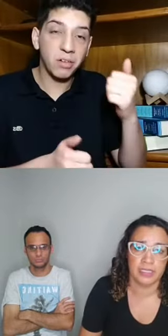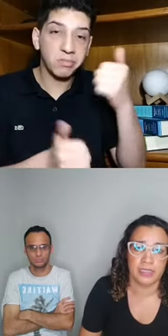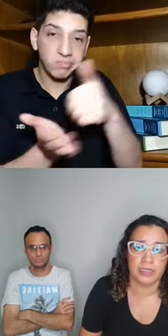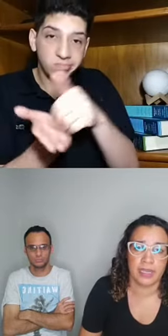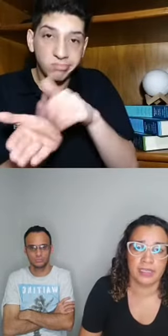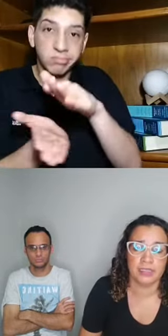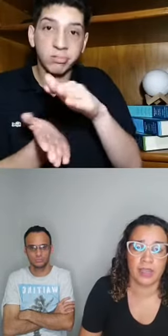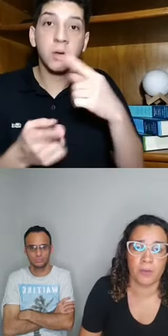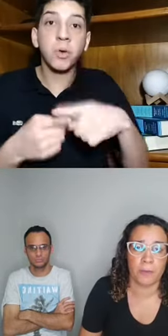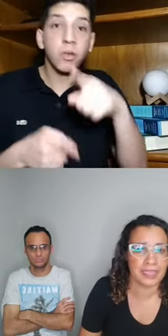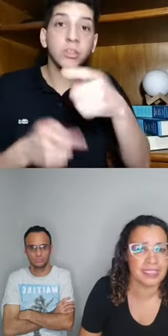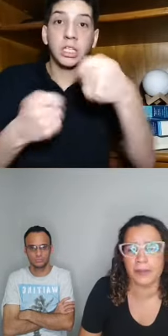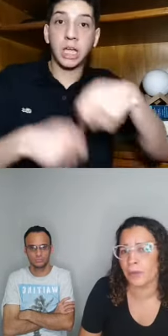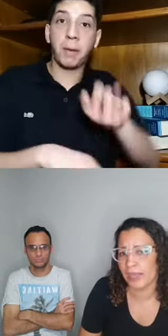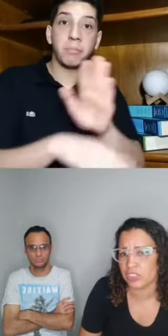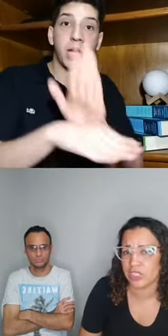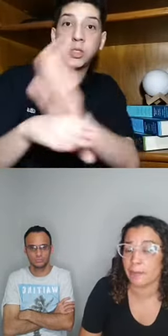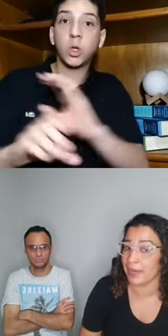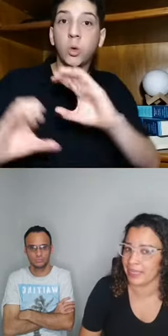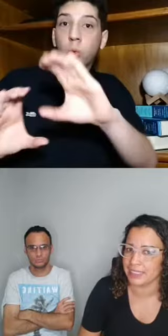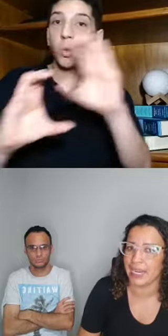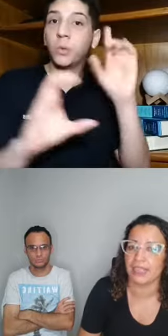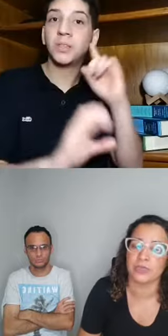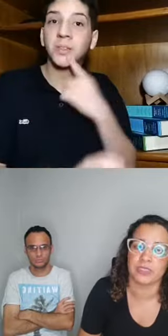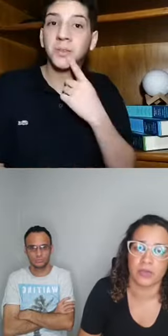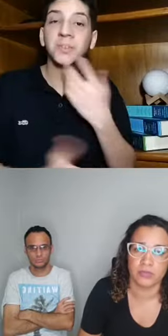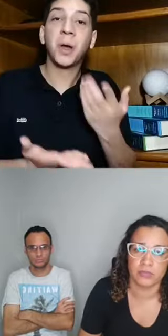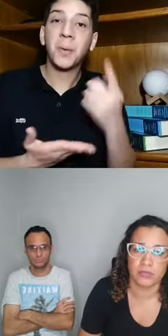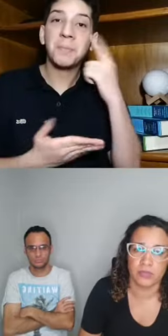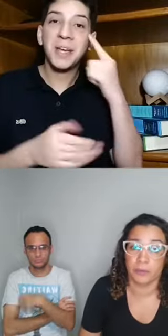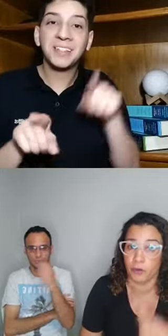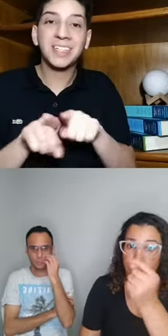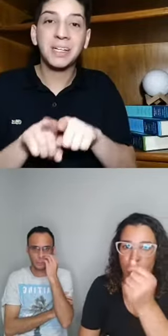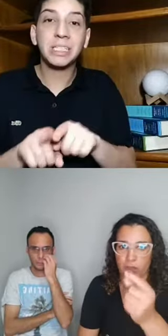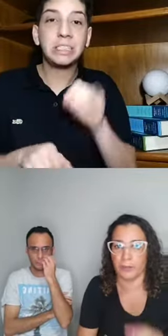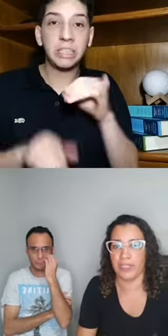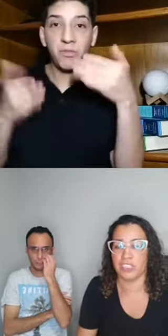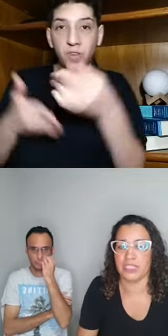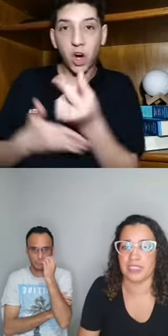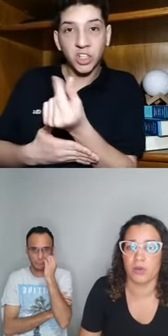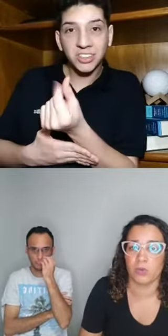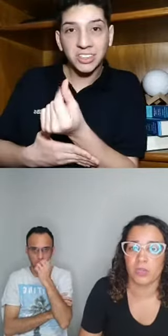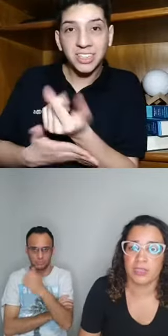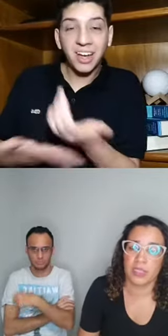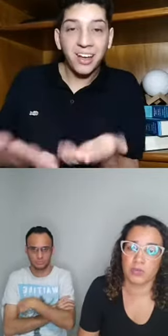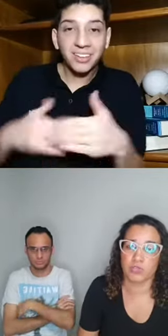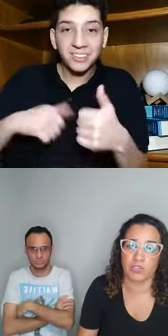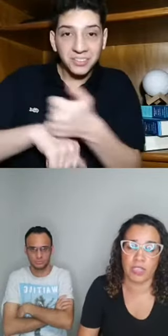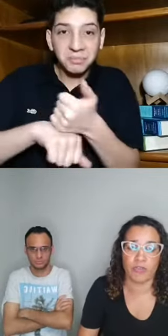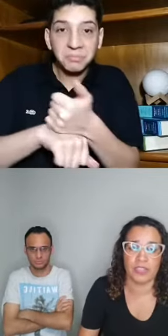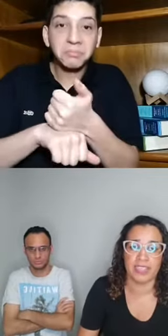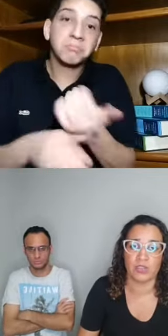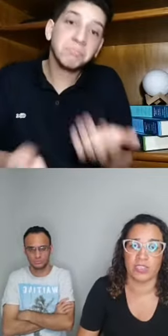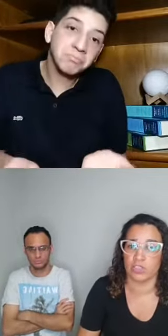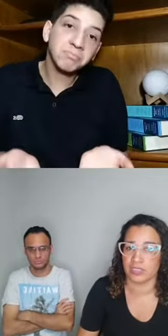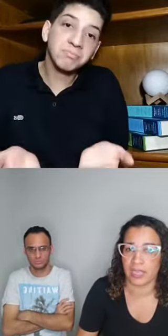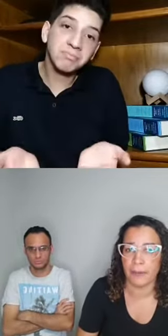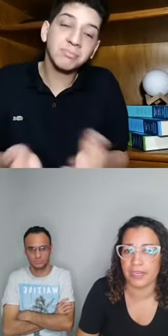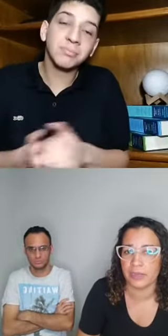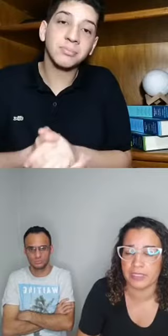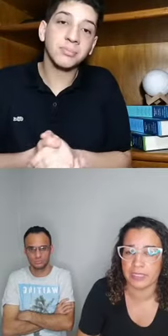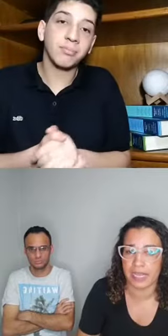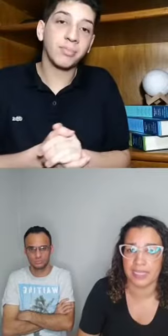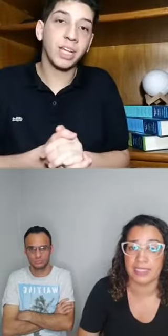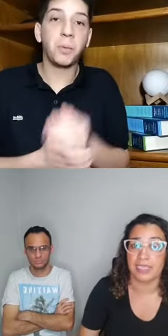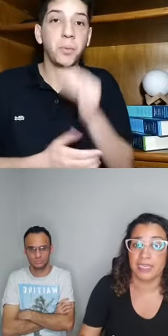ali, né? Então, pensa também no mercado de trabalho para esse lado, então, profissionalmente, questão. Não, se você é um vendedor e só sabe